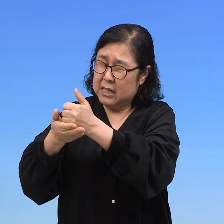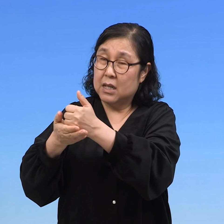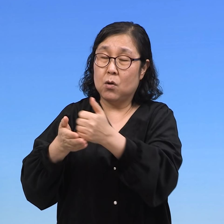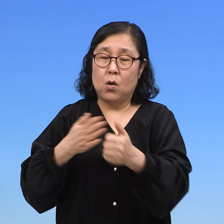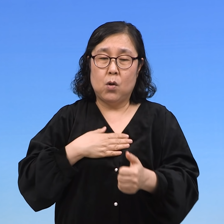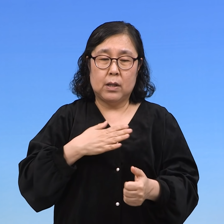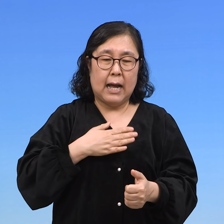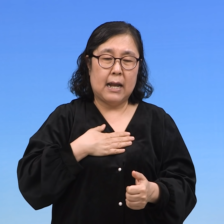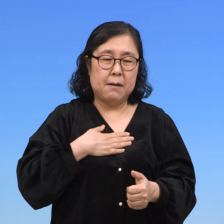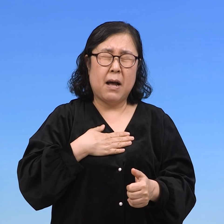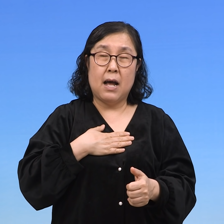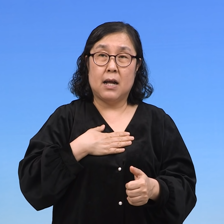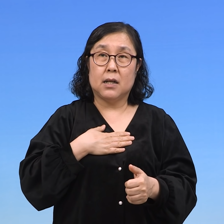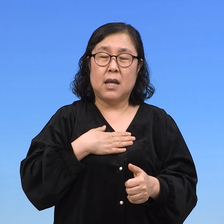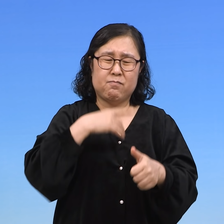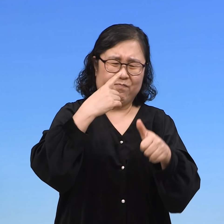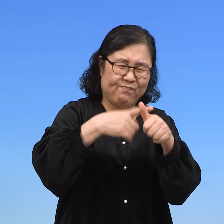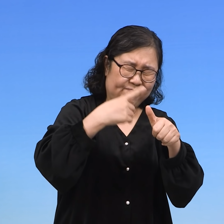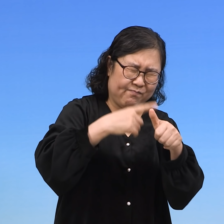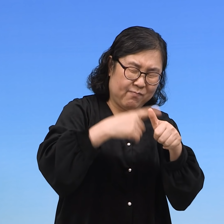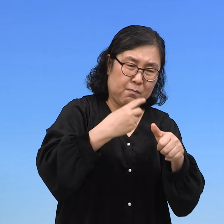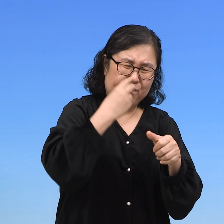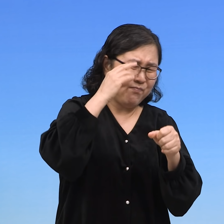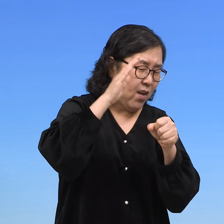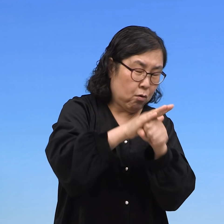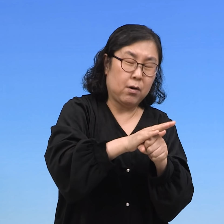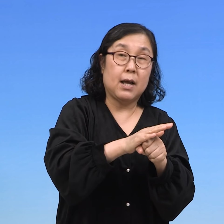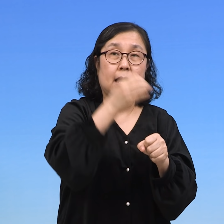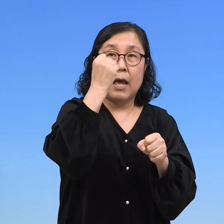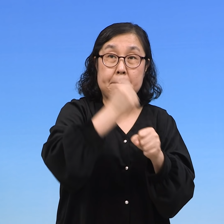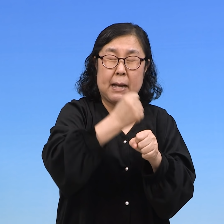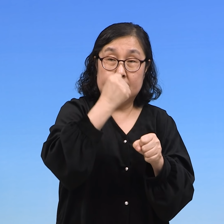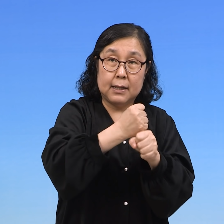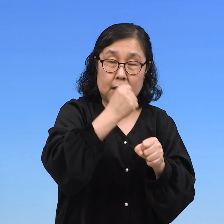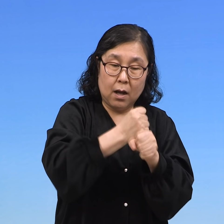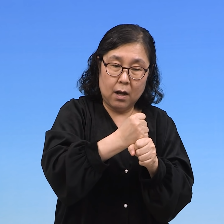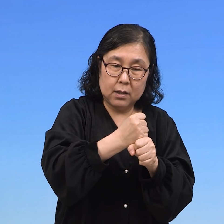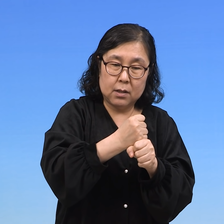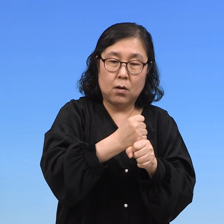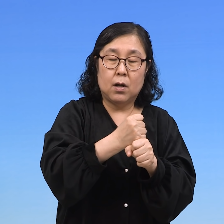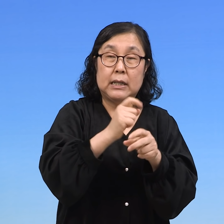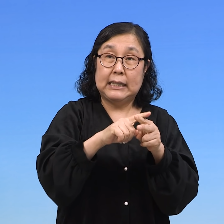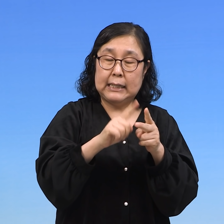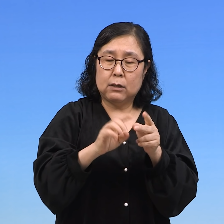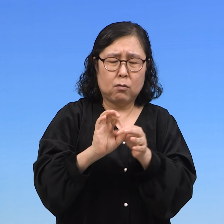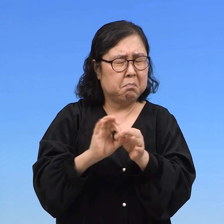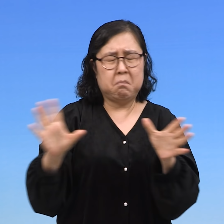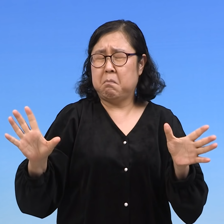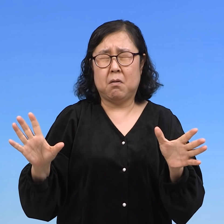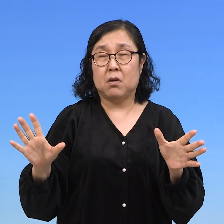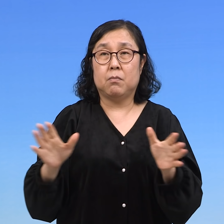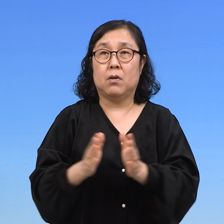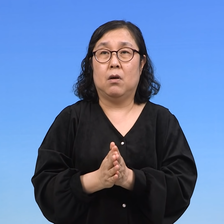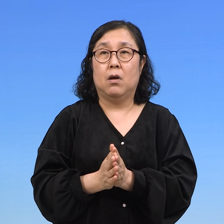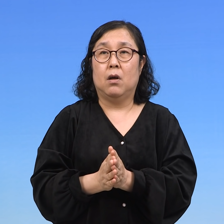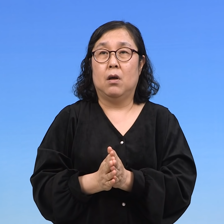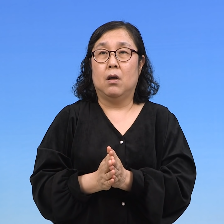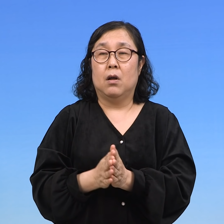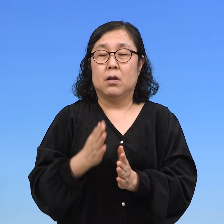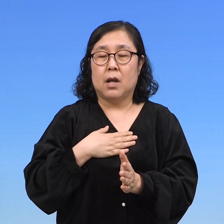하고 저를 뭐 그냥 말도 안 되는 인간으로 그렇게 저를 그냥 매도를 하든지 뭐 그런